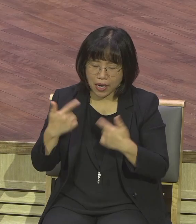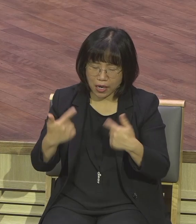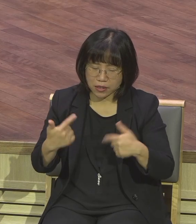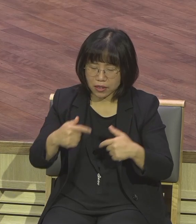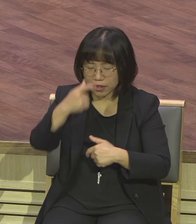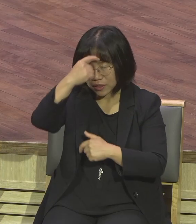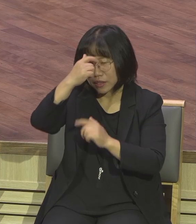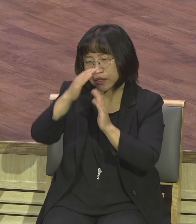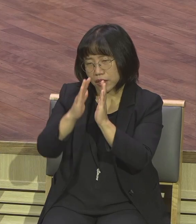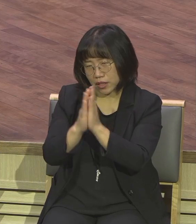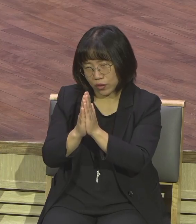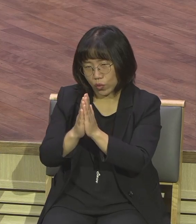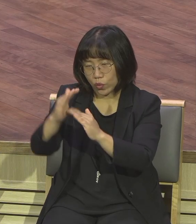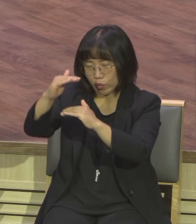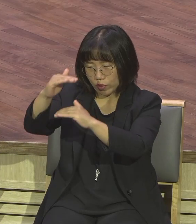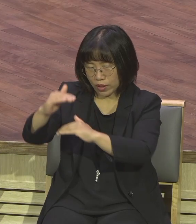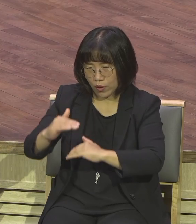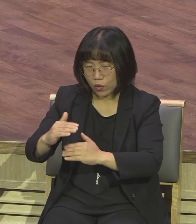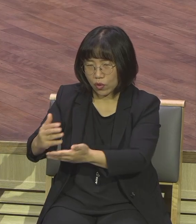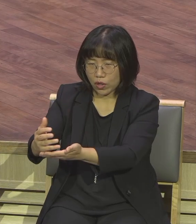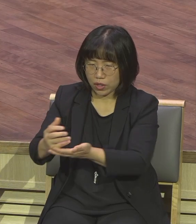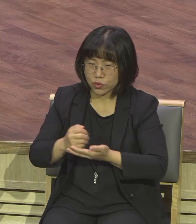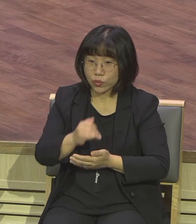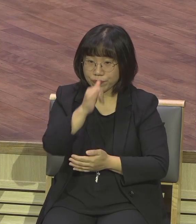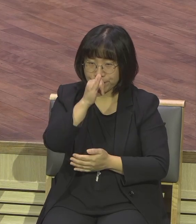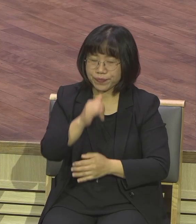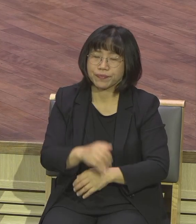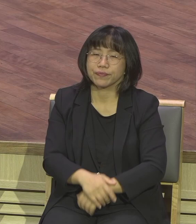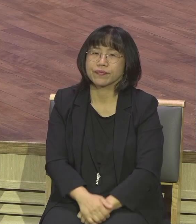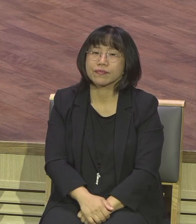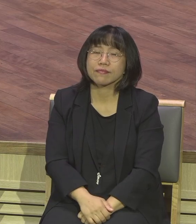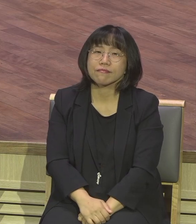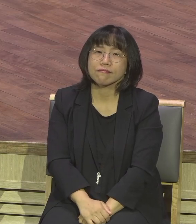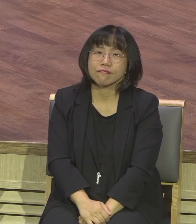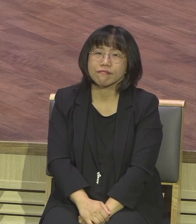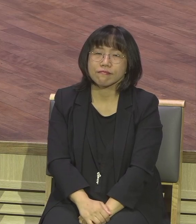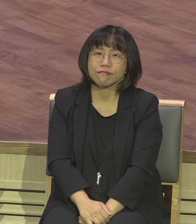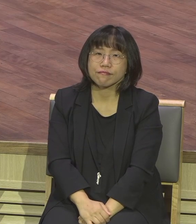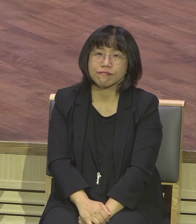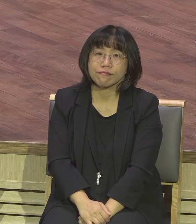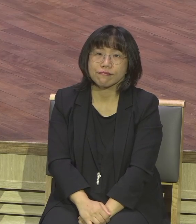콘텐츠를 해요. 기도 콘텐츠를 아브라함이 딱 가르쳤어요.